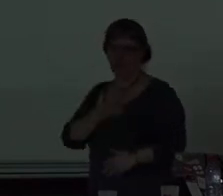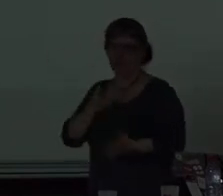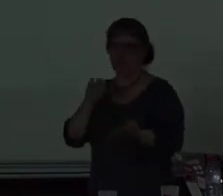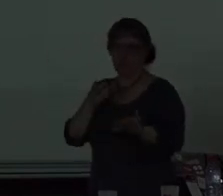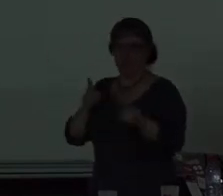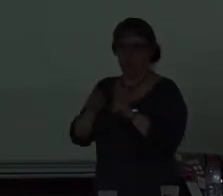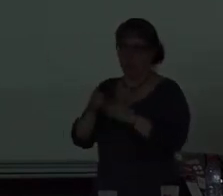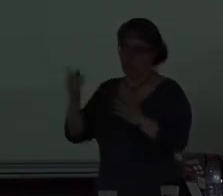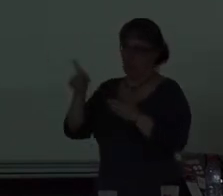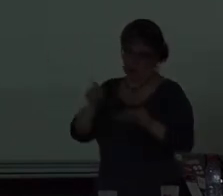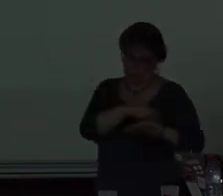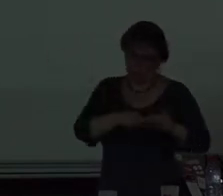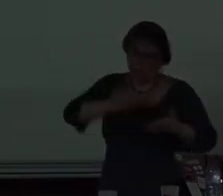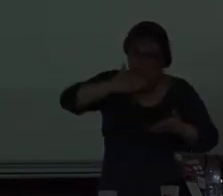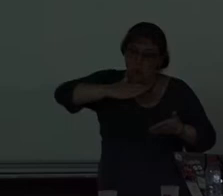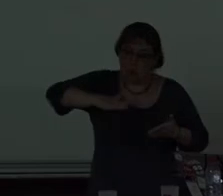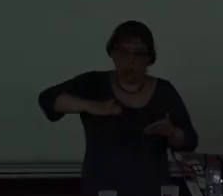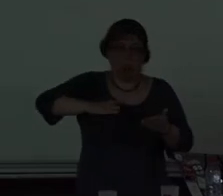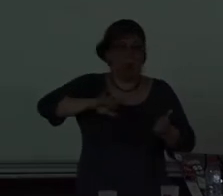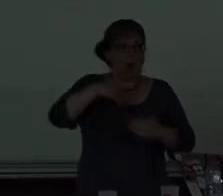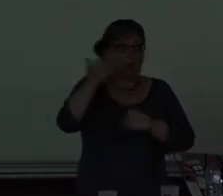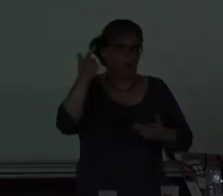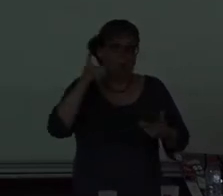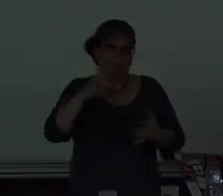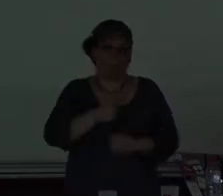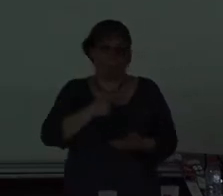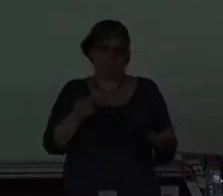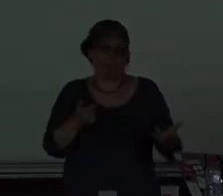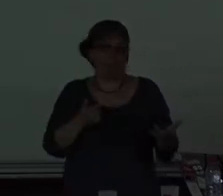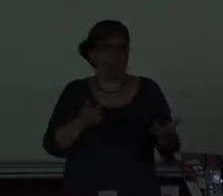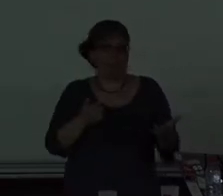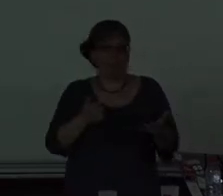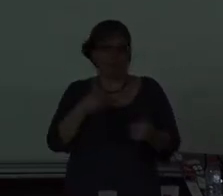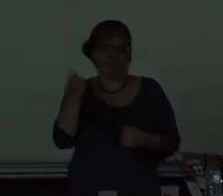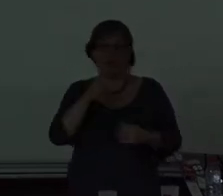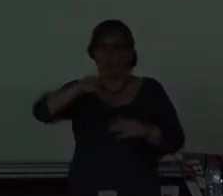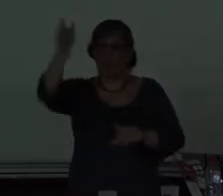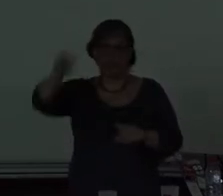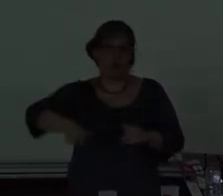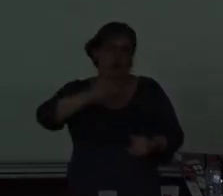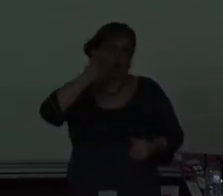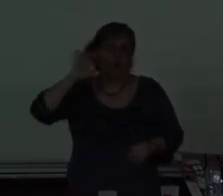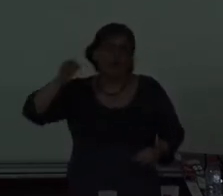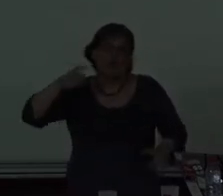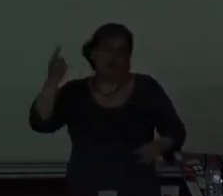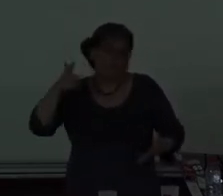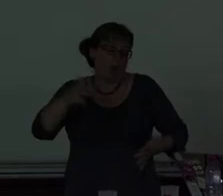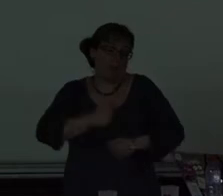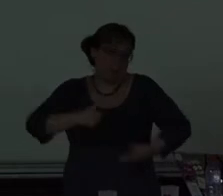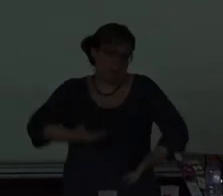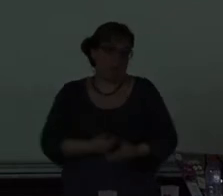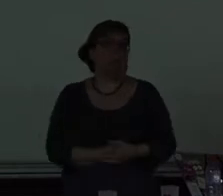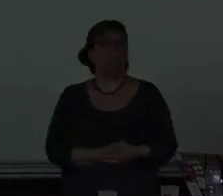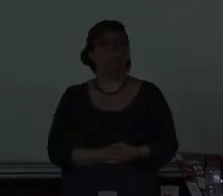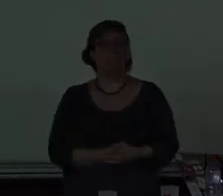avez fait. Vous n'avez jamais fini d'apprendre et donc il y aura forcément quelqu'un qui saura mieux que vous. Après, vous pouvez aussi